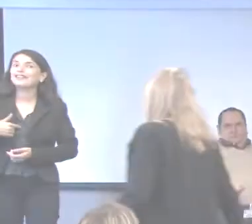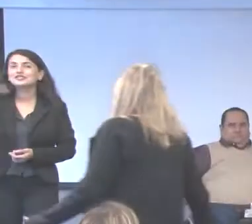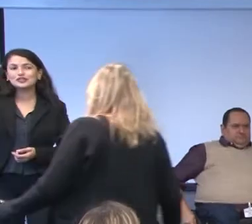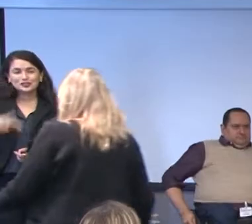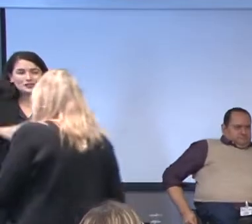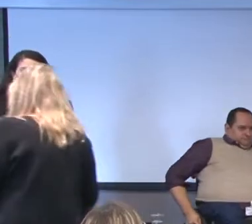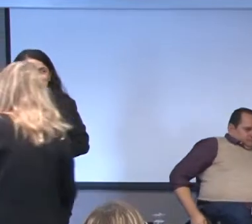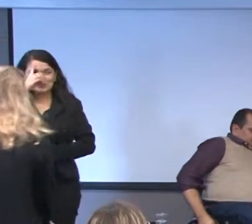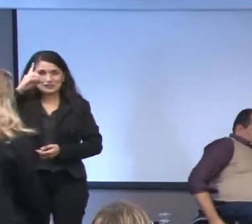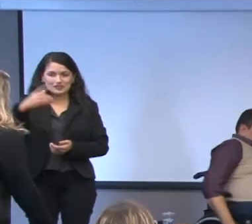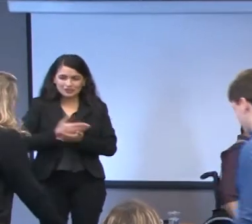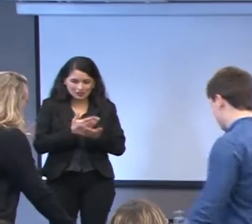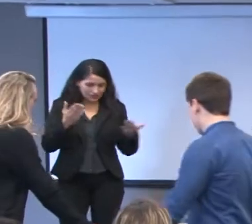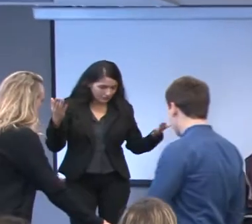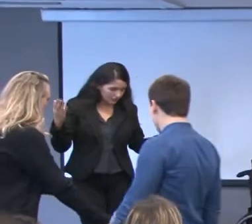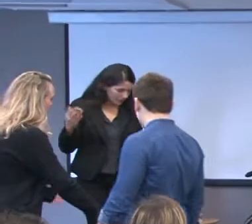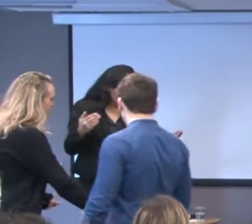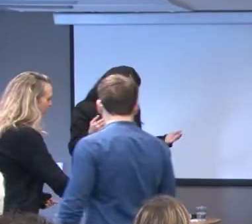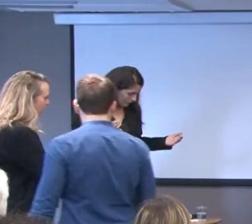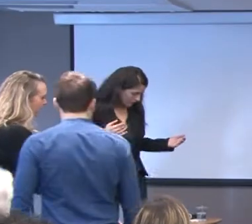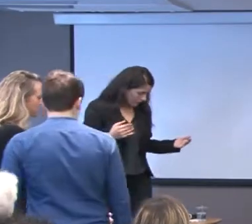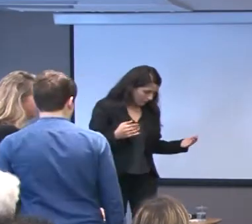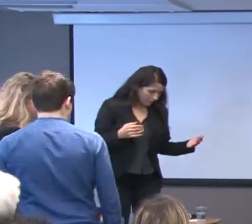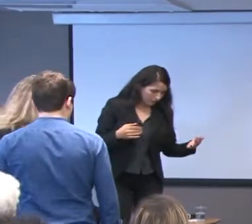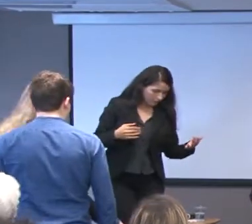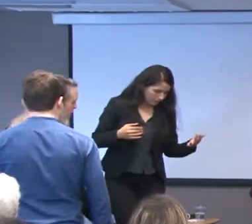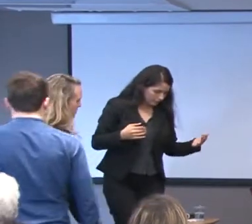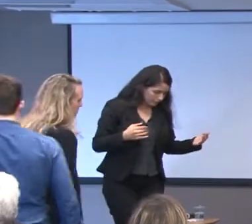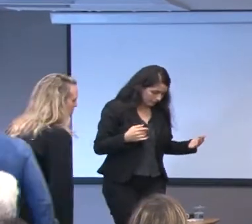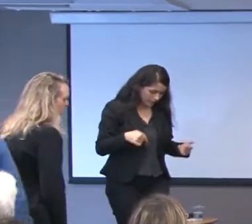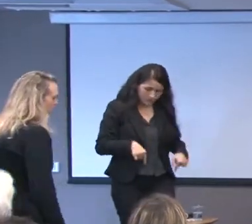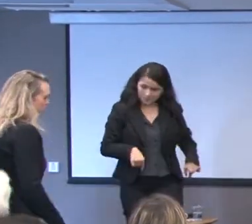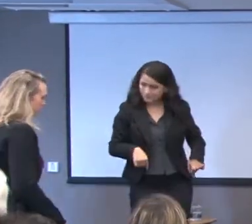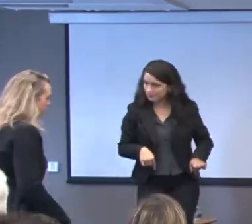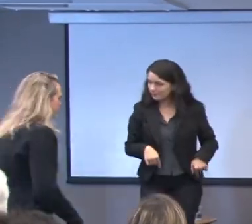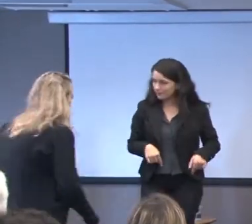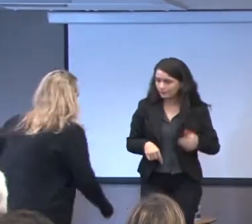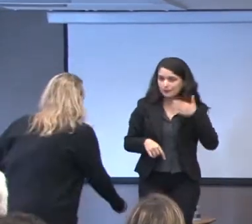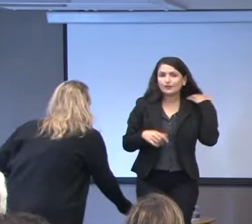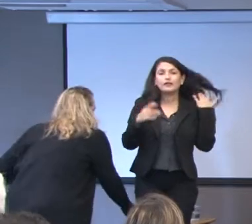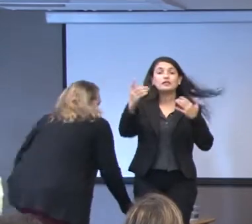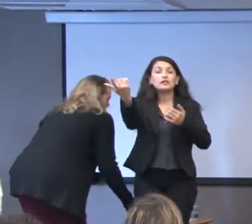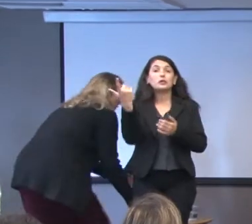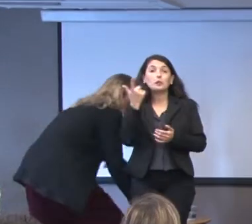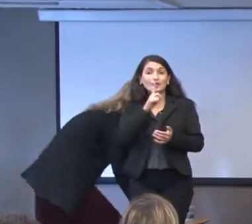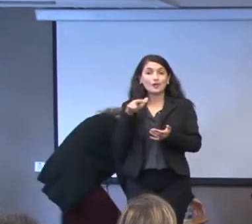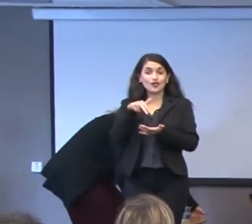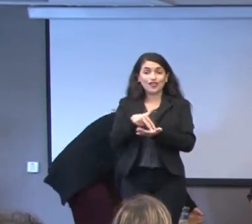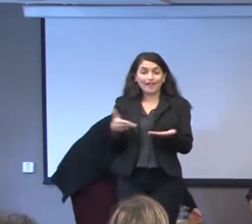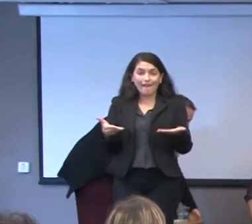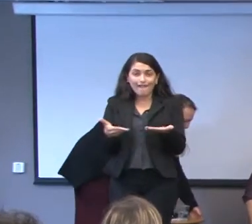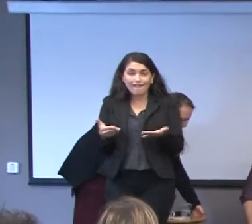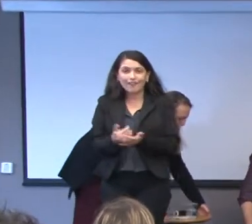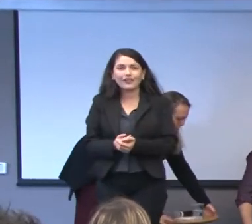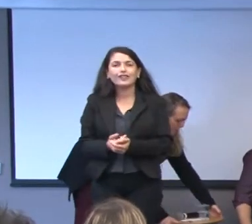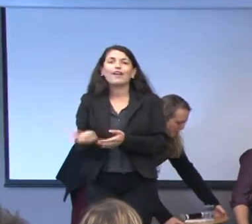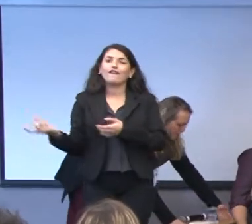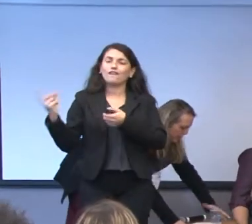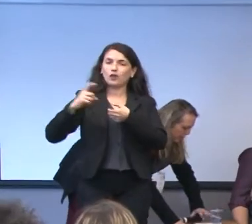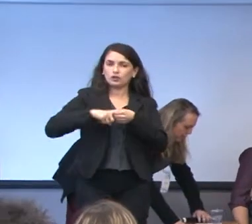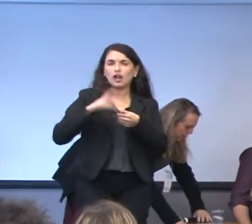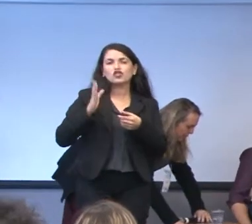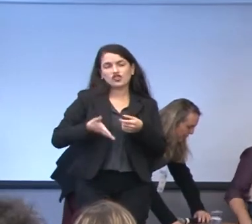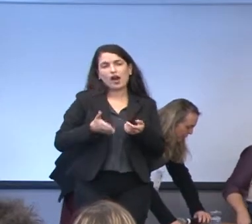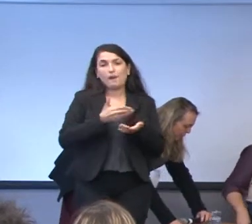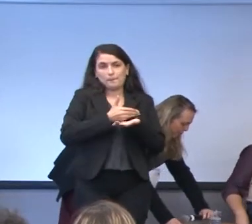Gente, bom dia para quem chegou, para quem conseguiu chegar agora há pouco. Vamos retomar, então. Esse é o